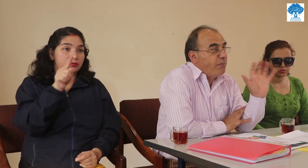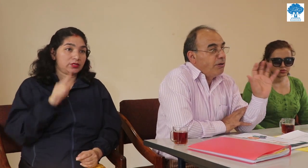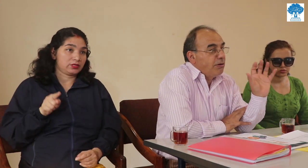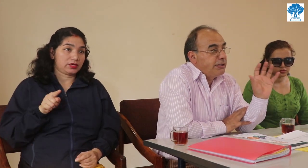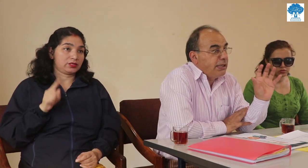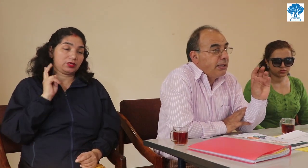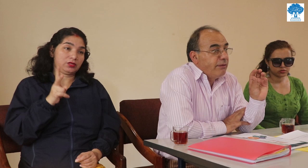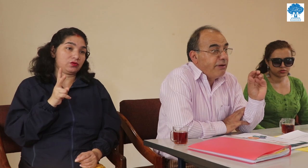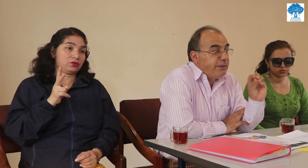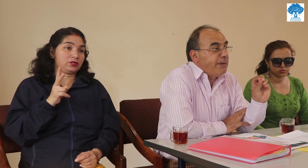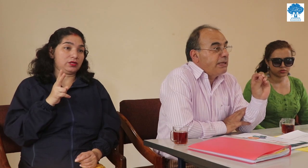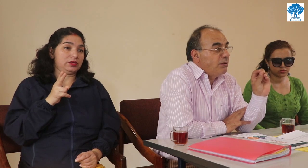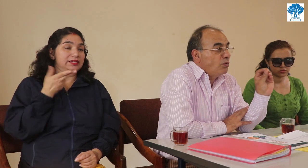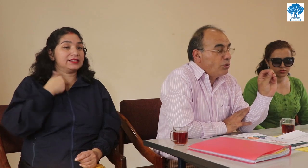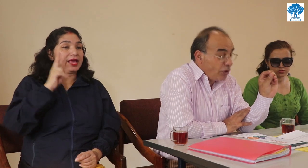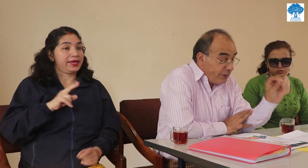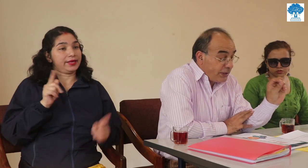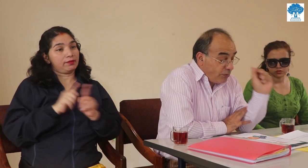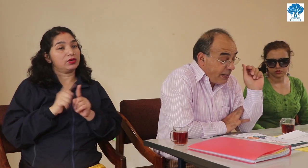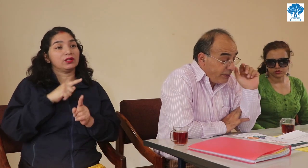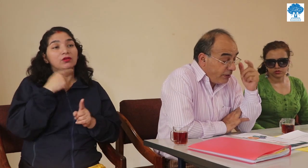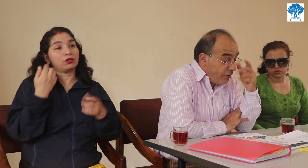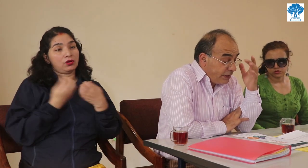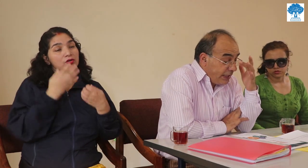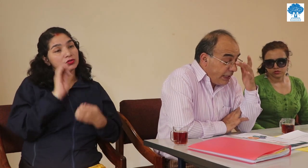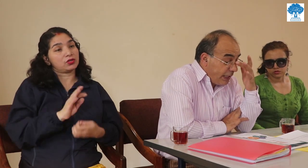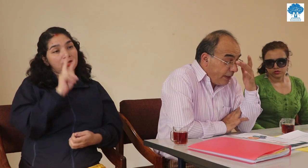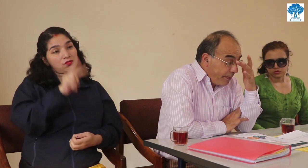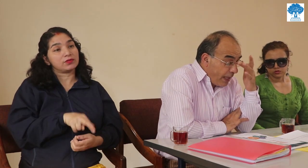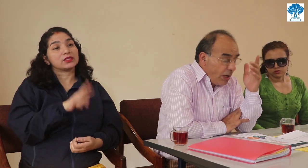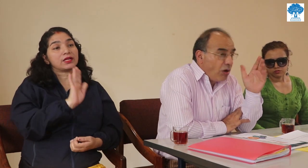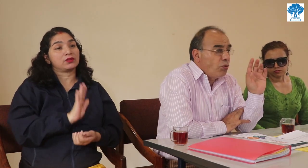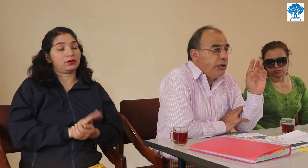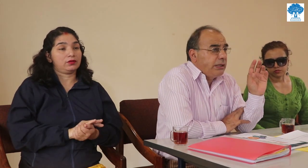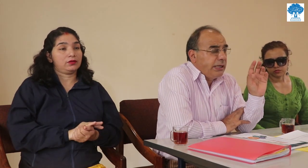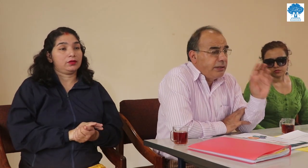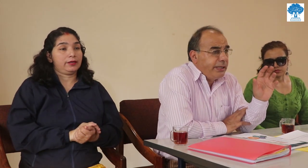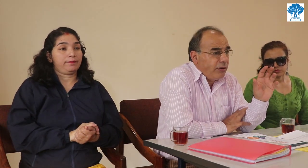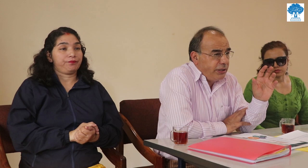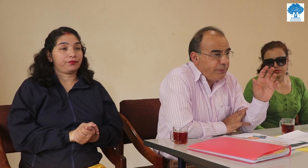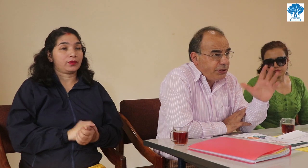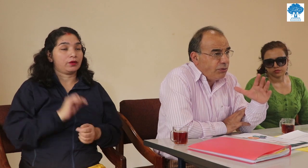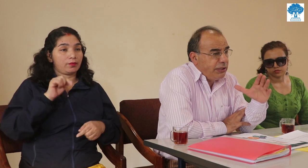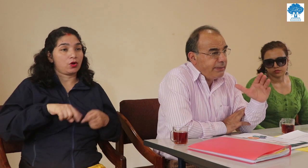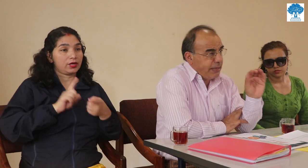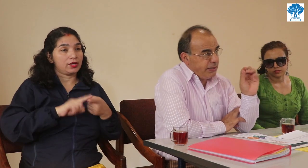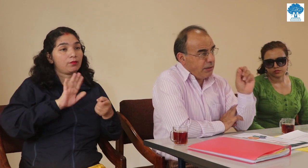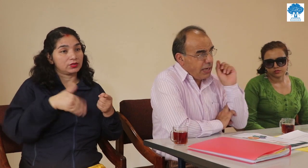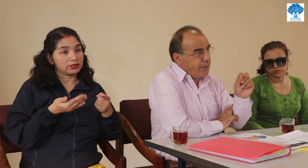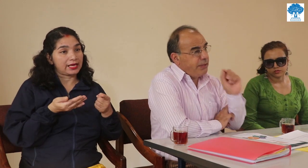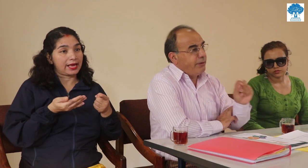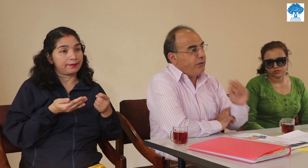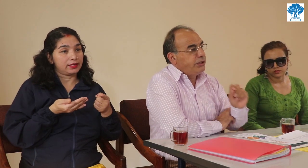इलिजिबल कपालहरूले चाहिँ फ्यामिली प्लानिङको सर्भिसेसहरू प्राप्त गरेको स्थिति देखिँदैन. अर्को एकदमै अहिले पछिल्लो दिनमा